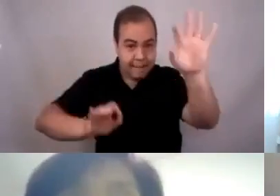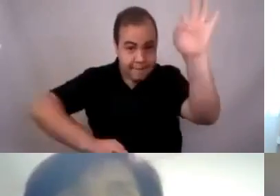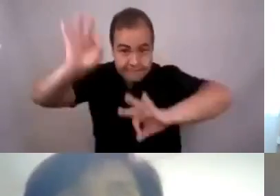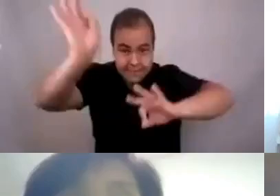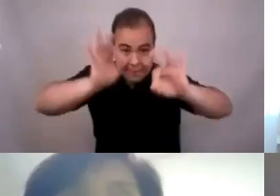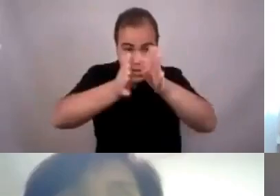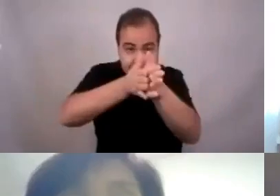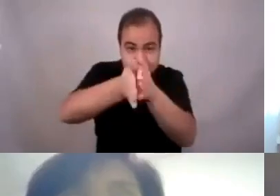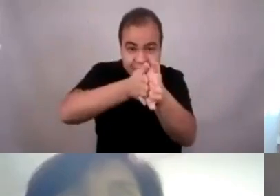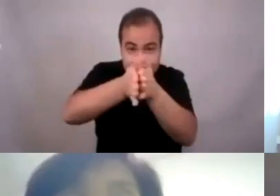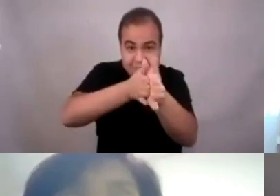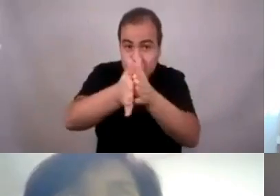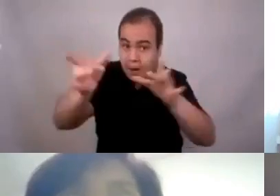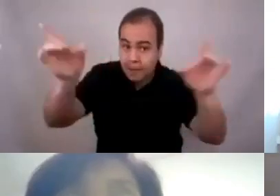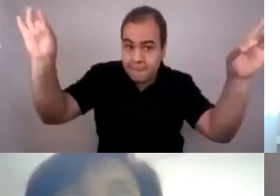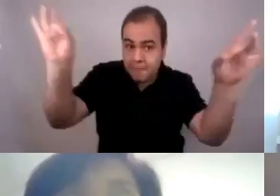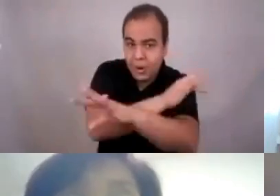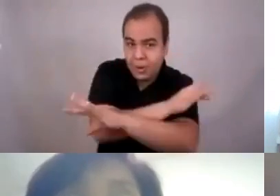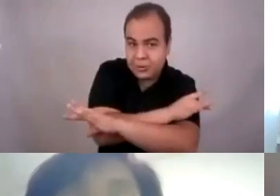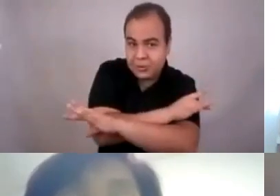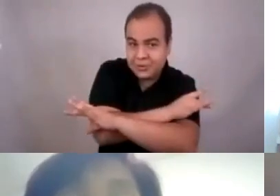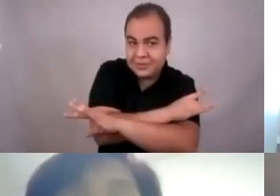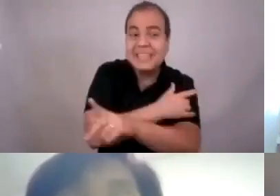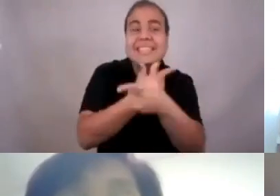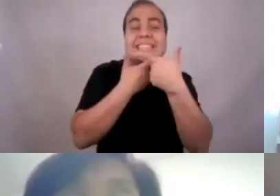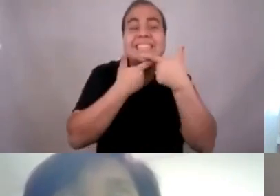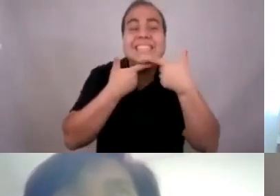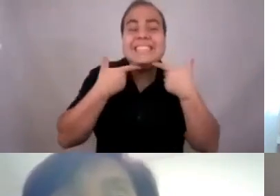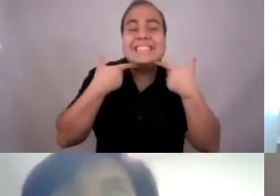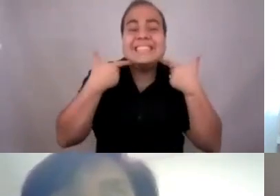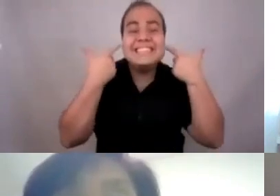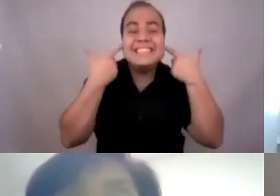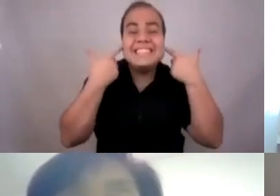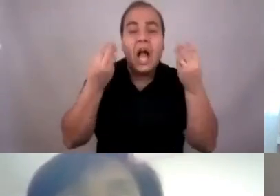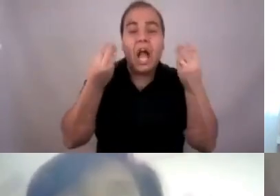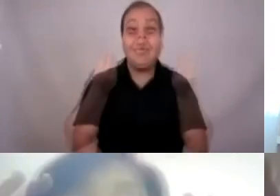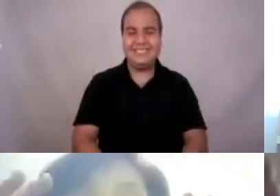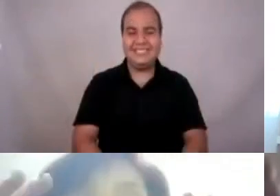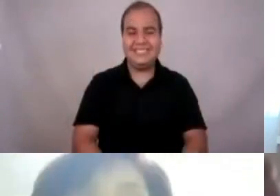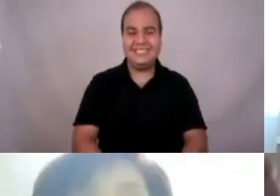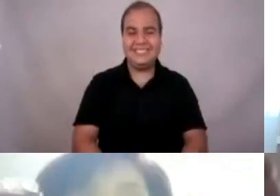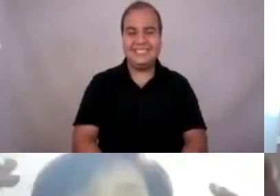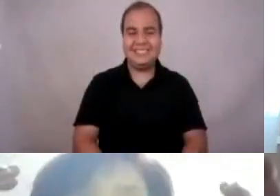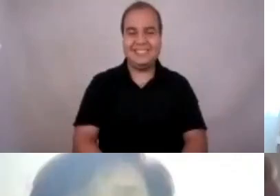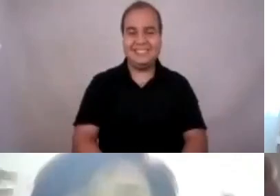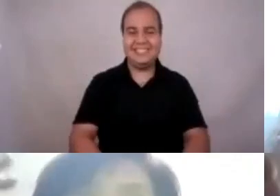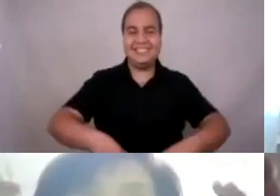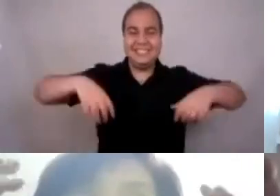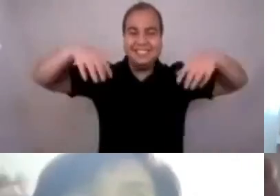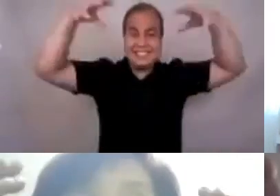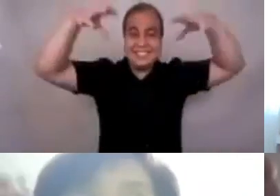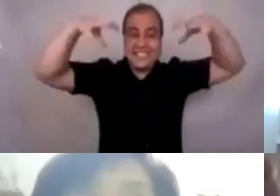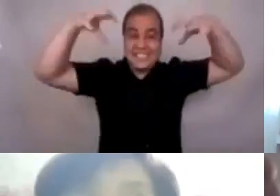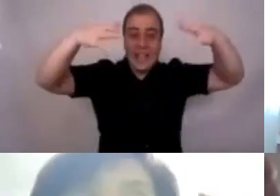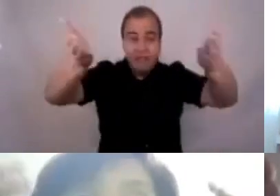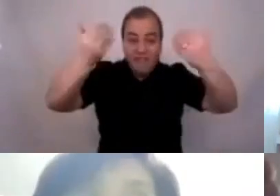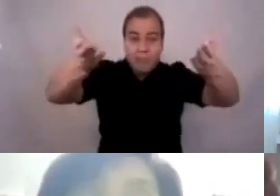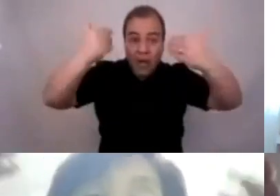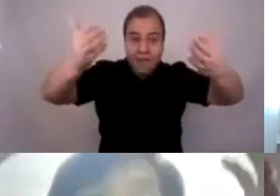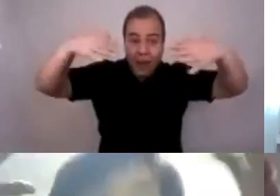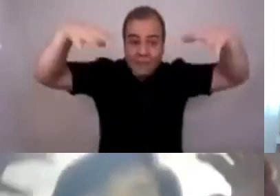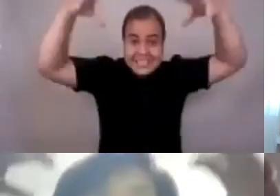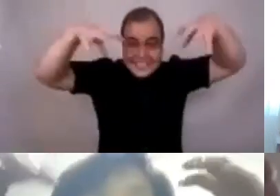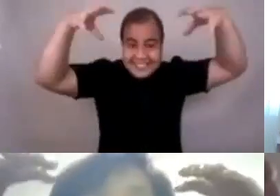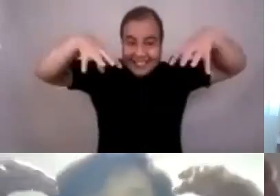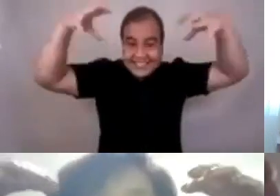Prontas? Um sorrisão de água? Como é que é sorrisão de água? Bora chover, turma, bora!